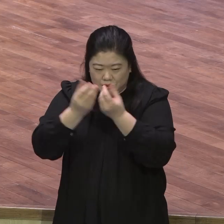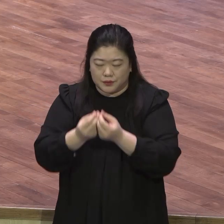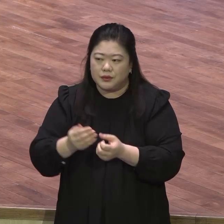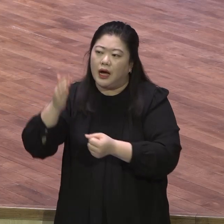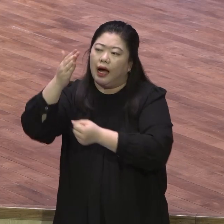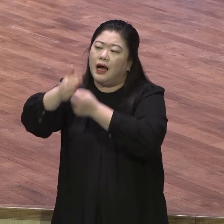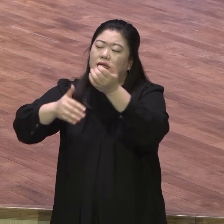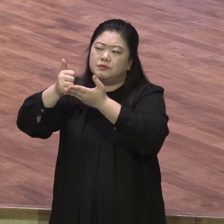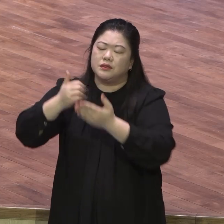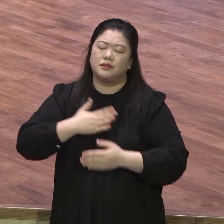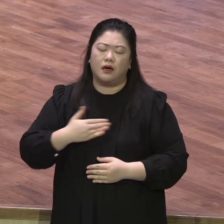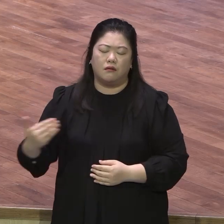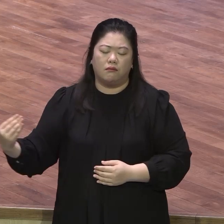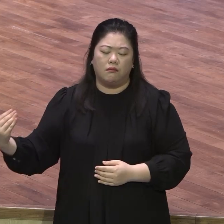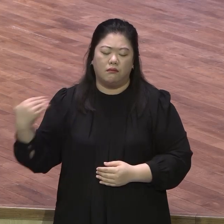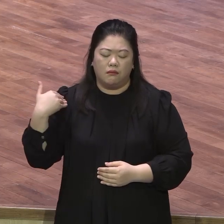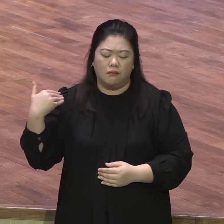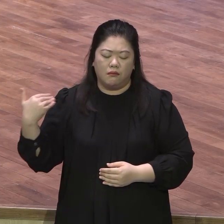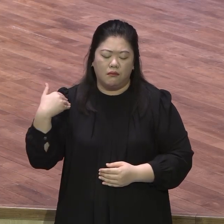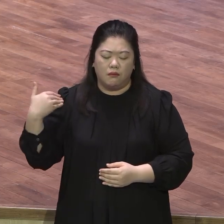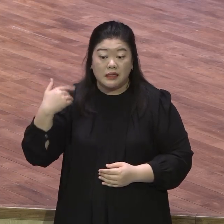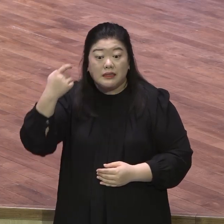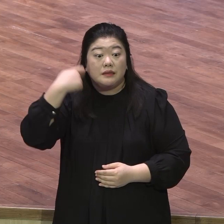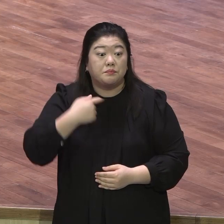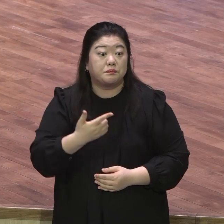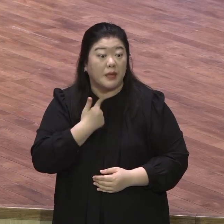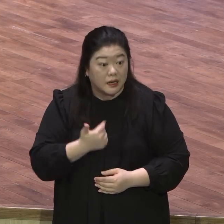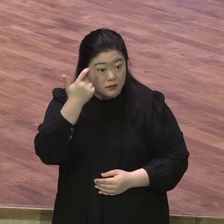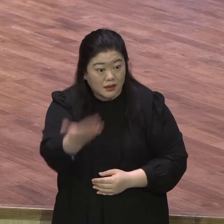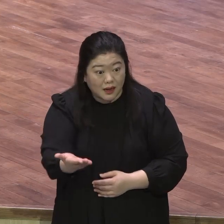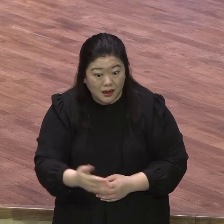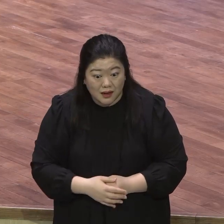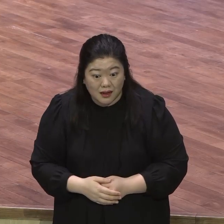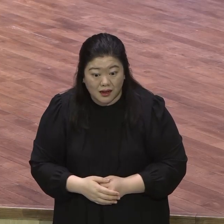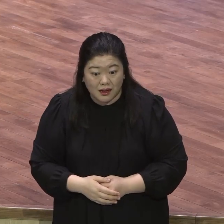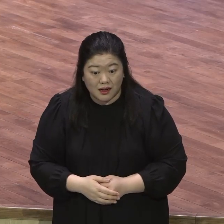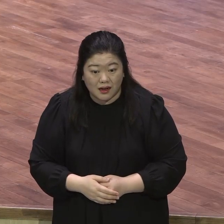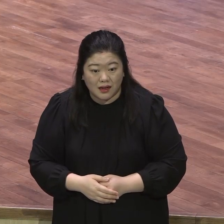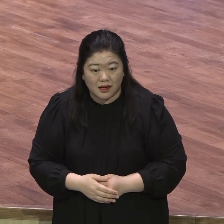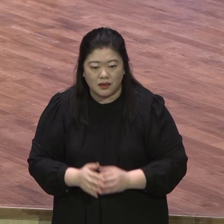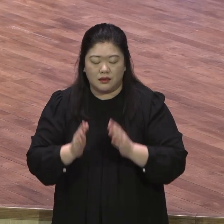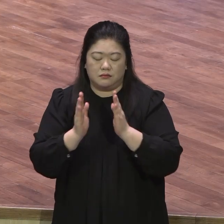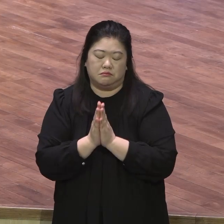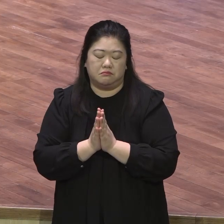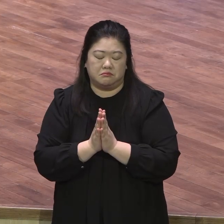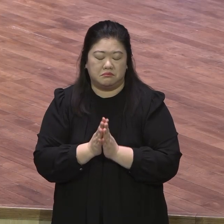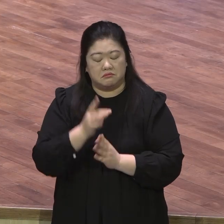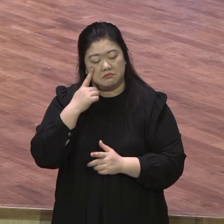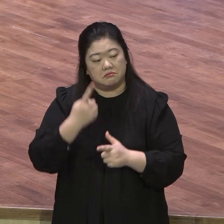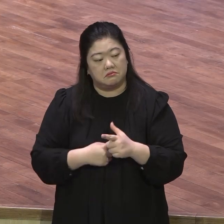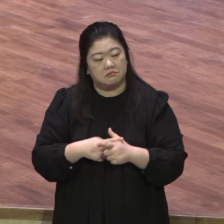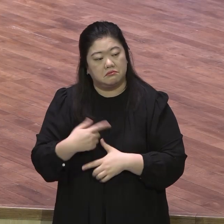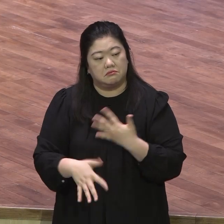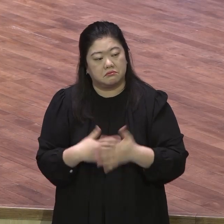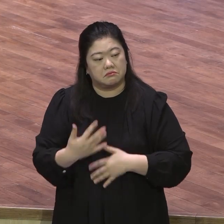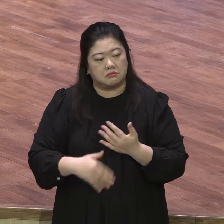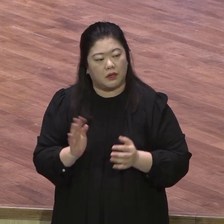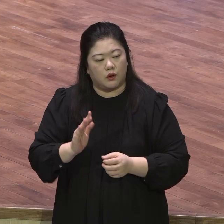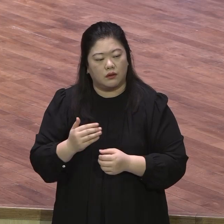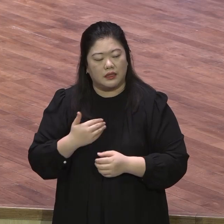하나님이 내가 기도하기 위한 시간을 가지도록 기다리고 앉아 계신 걸 느낀 적이 있냐고요. 여러분 그걸 느껴야 됩니다.